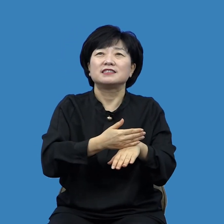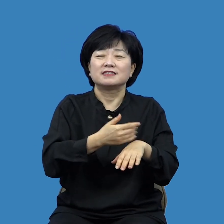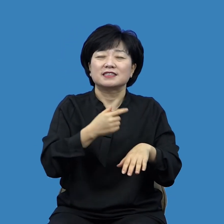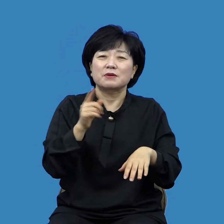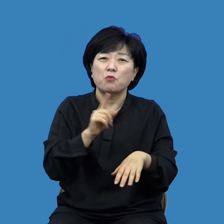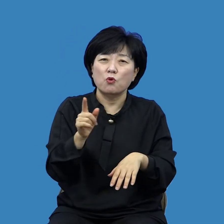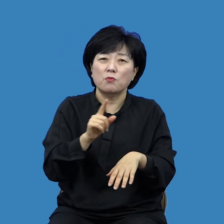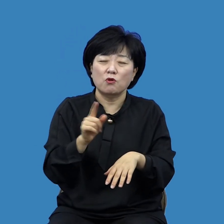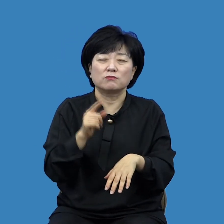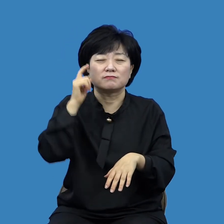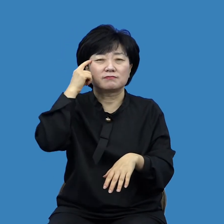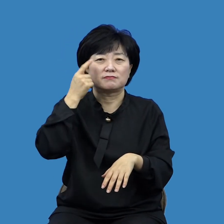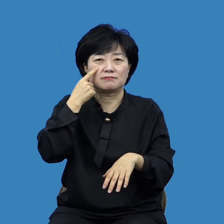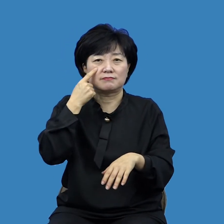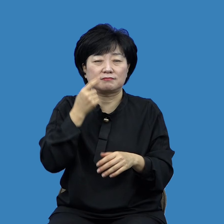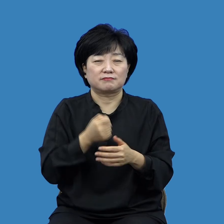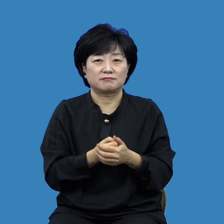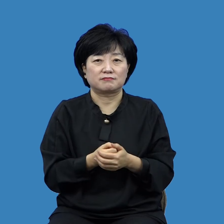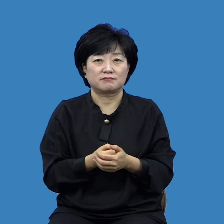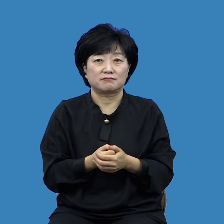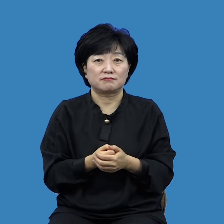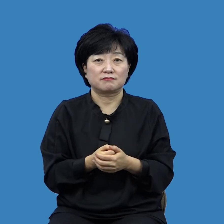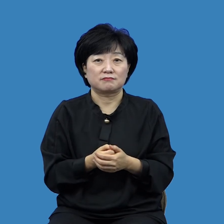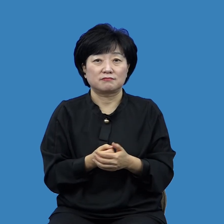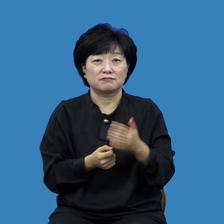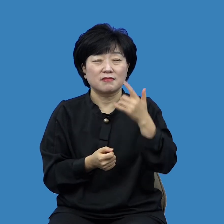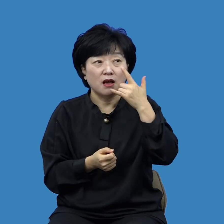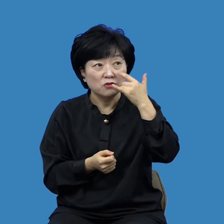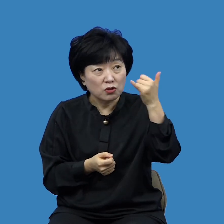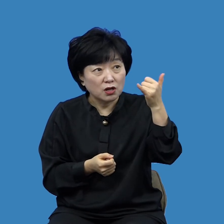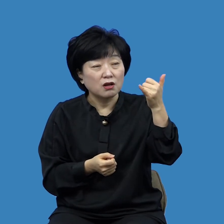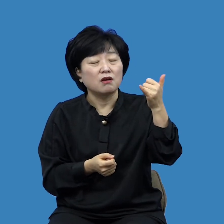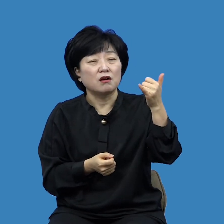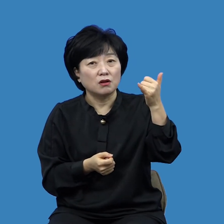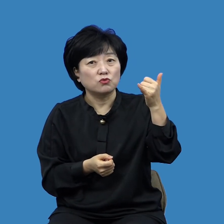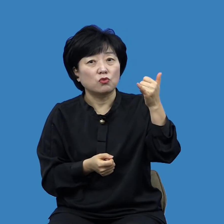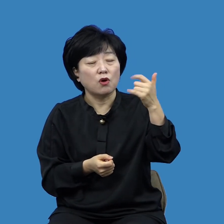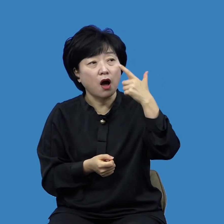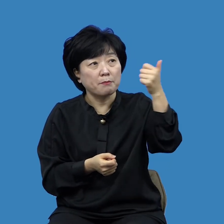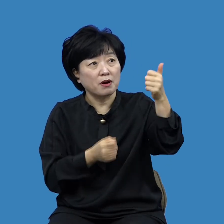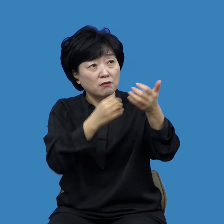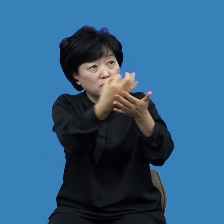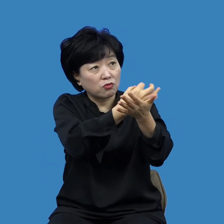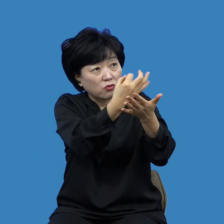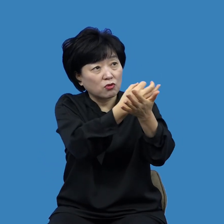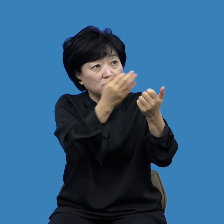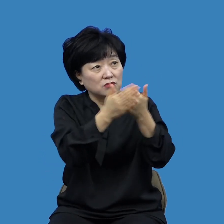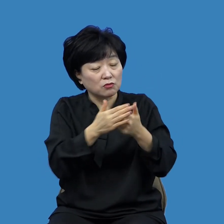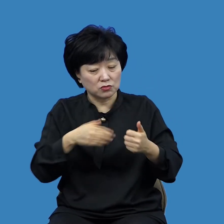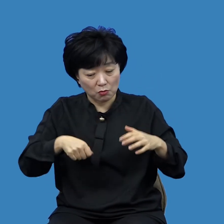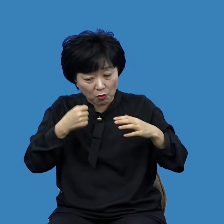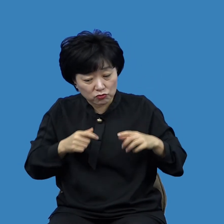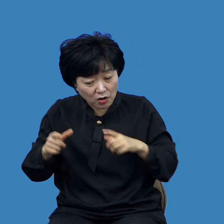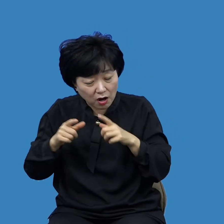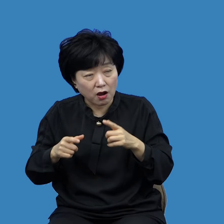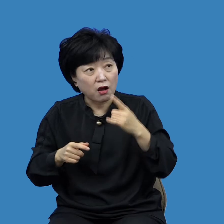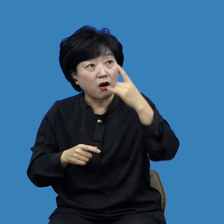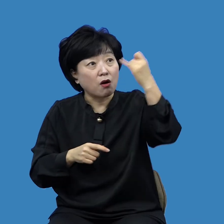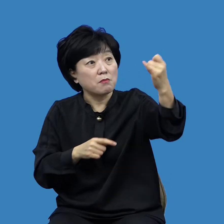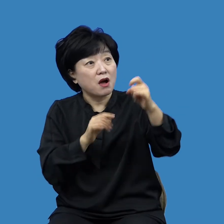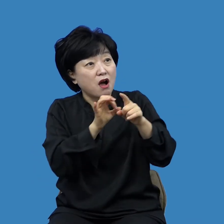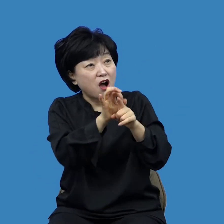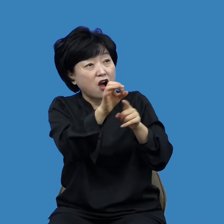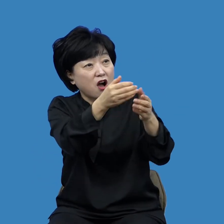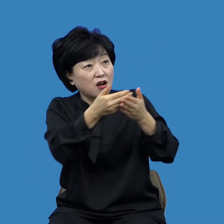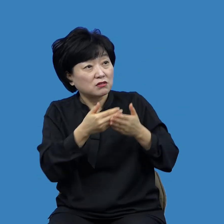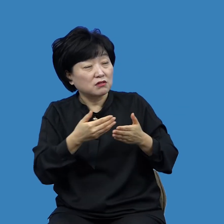거예요. 이 아빠가 아무리 그래도 어찌됐든지 아빠 덕에 먹고 사는 거 아니야. 엄마가 아무리 뭐라 그래도 엄마가